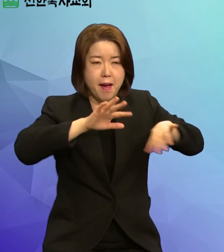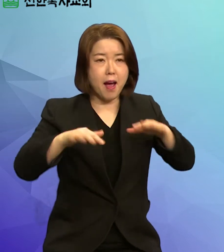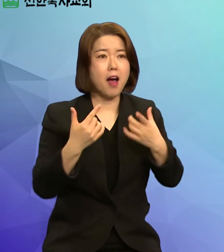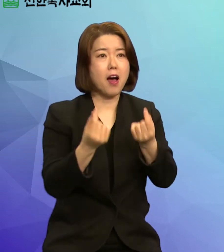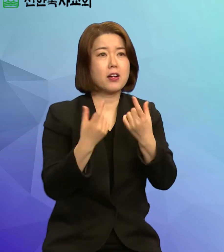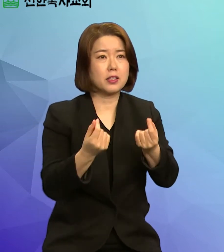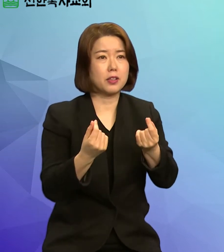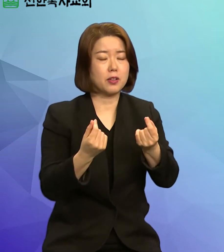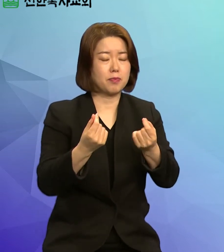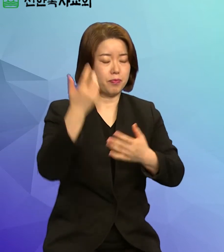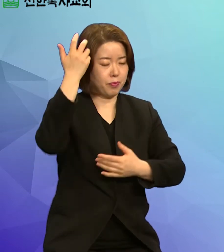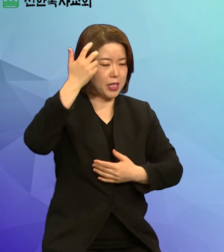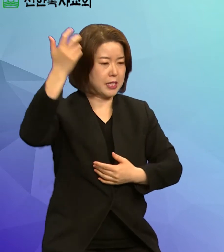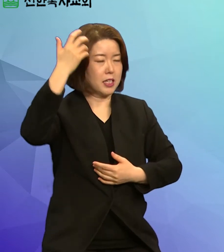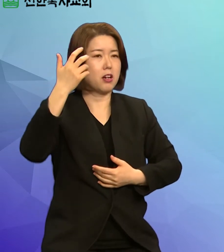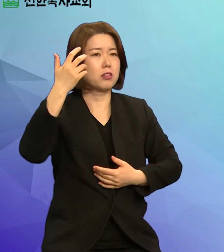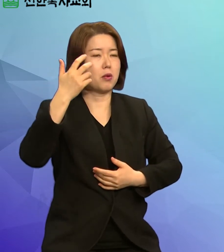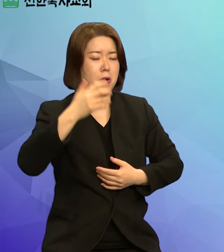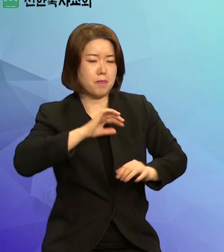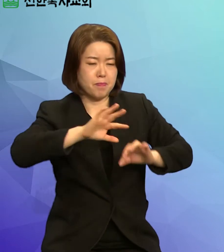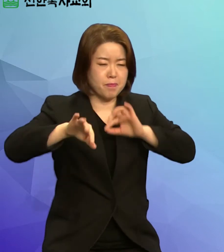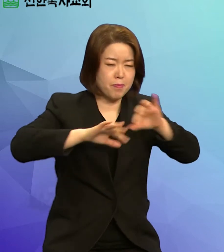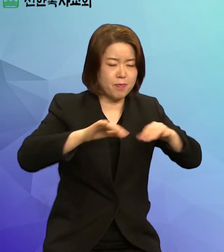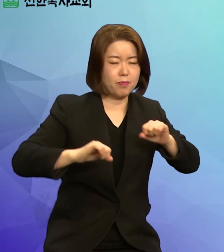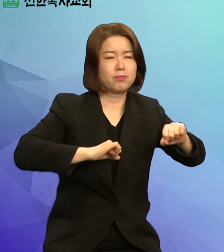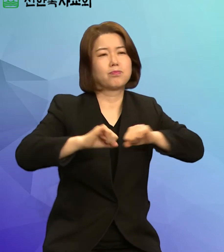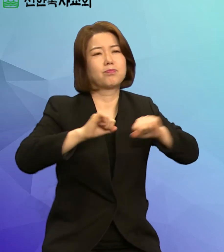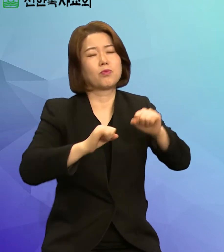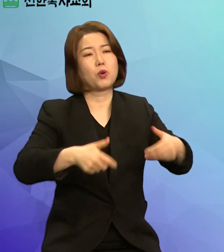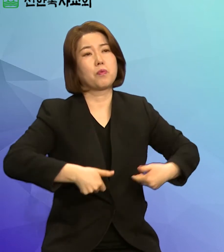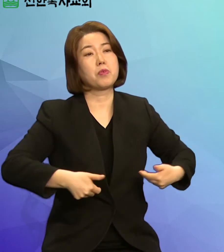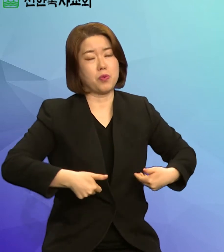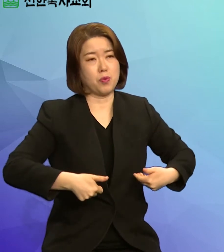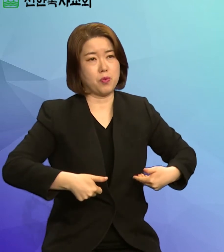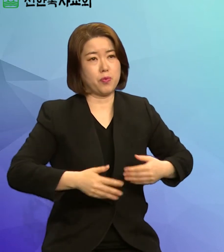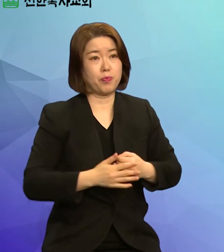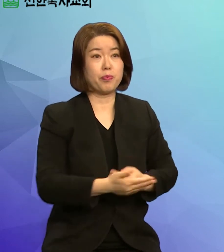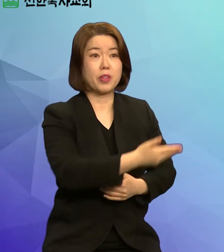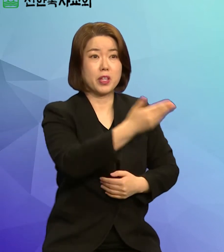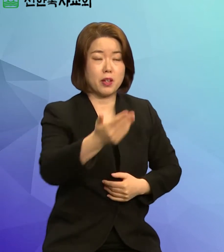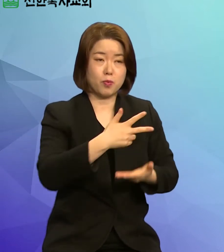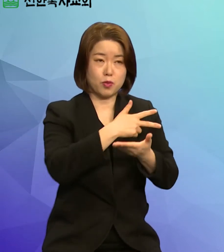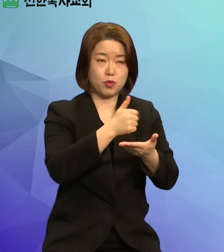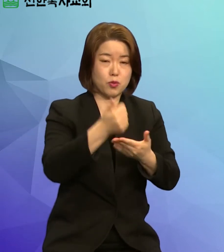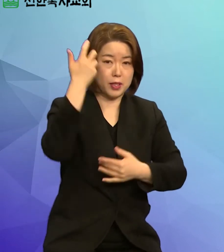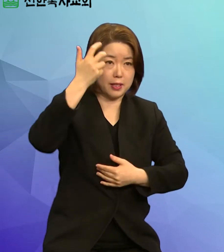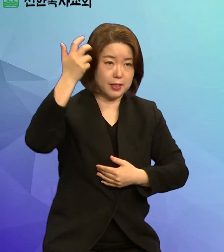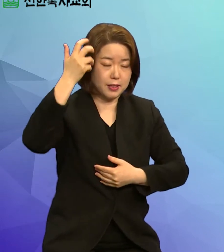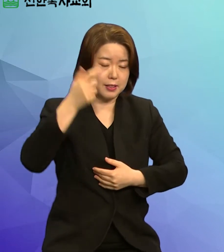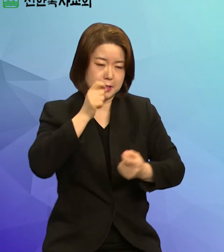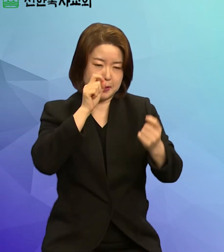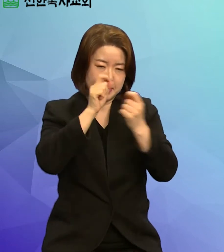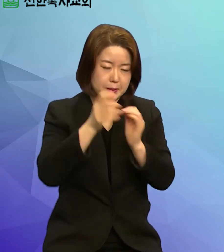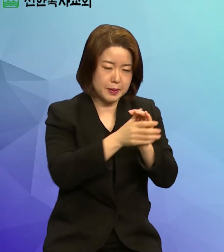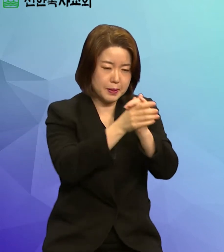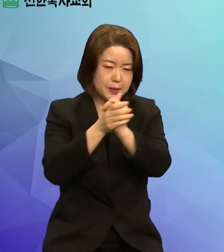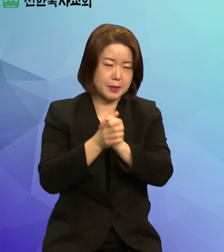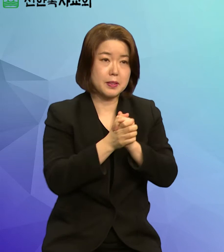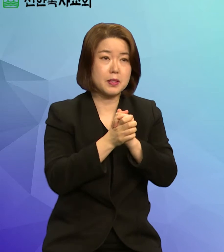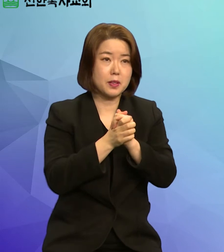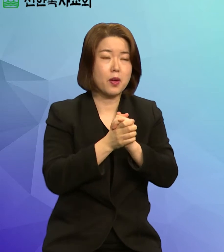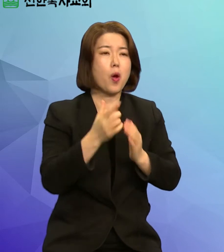영적인 몸부림이 필요합니다. 여러분이 주님과 인격이고 친밀함을 가지려고 애를